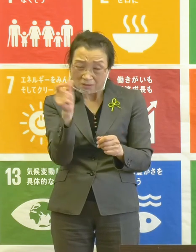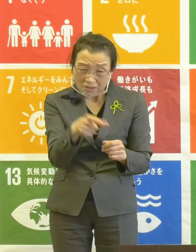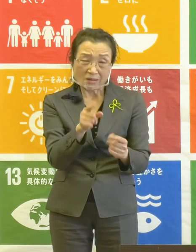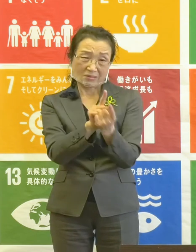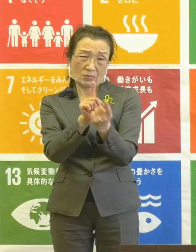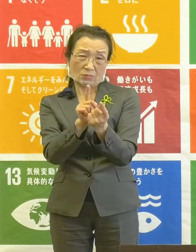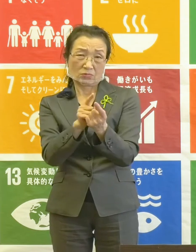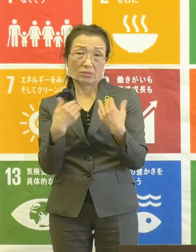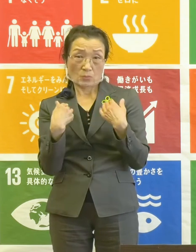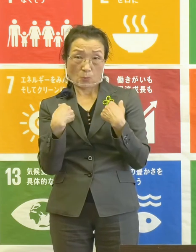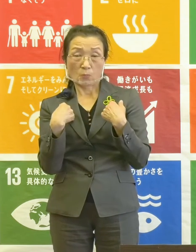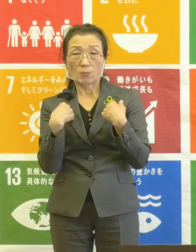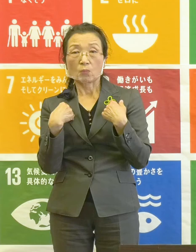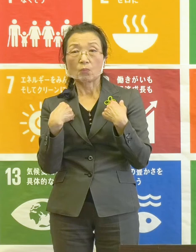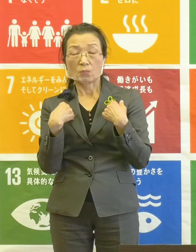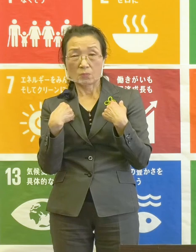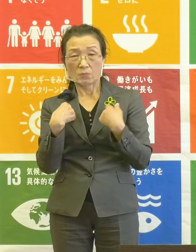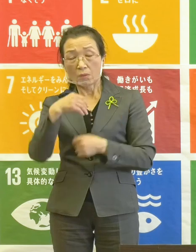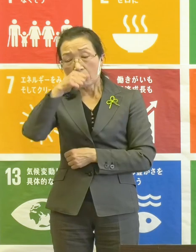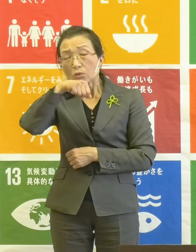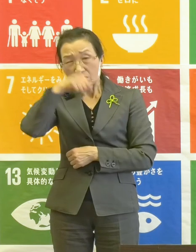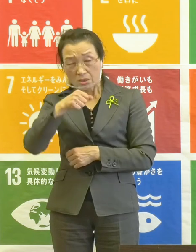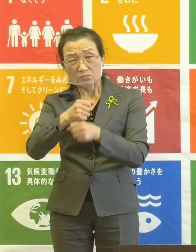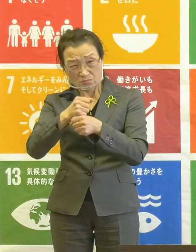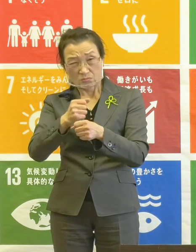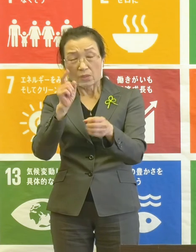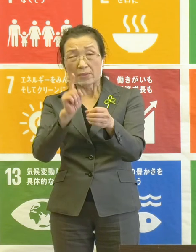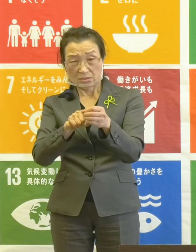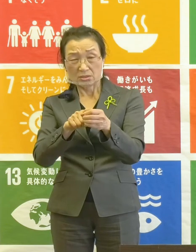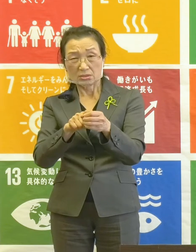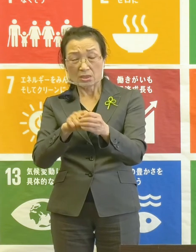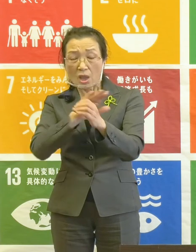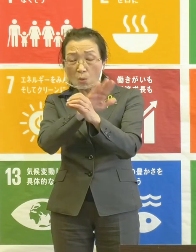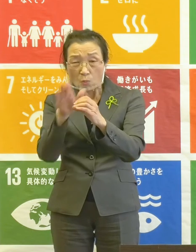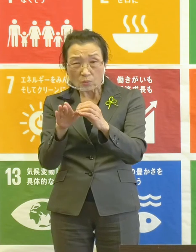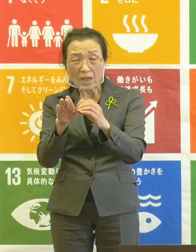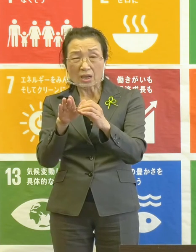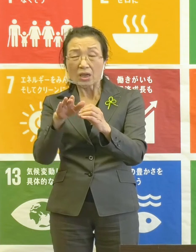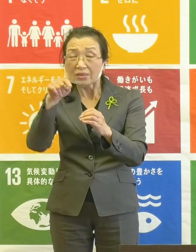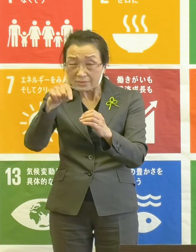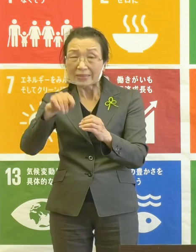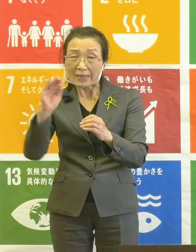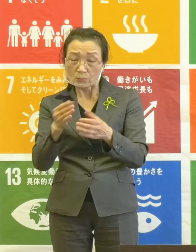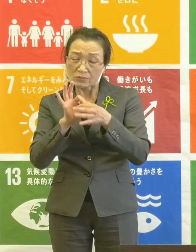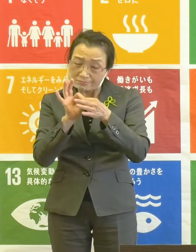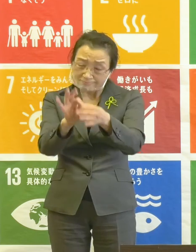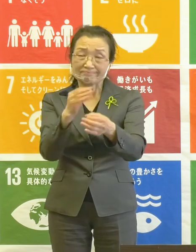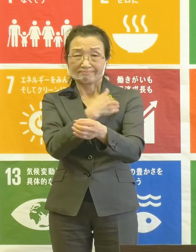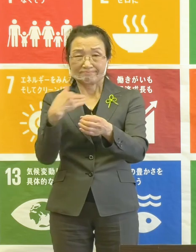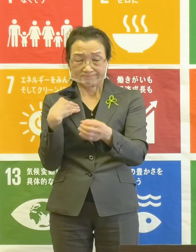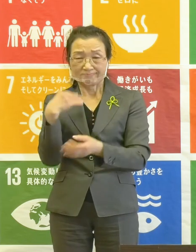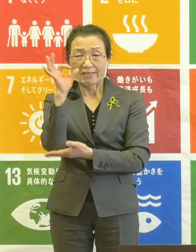していく必要があります。予算編成にあたってはコロナ禍においても持続可能な財政運